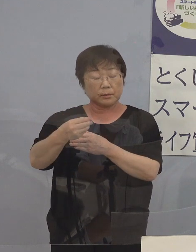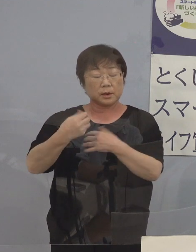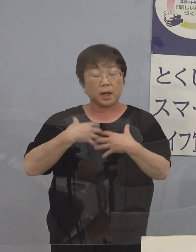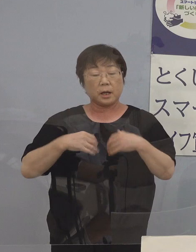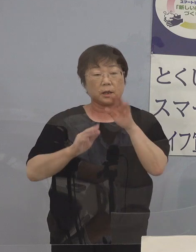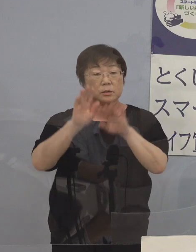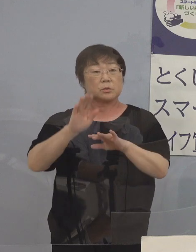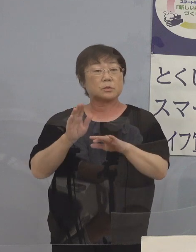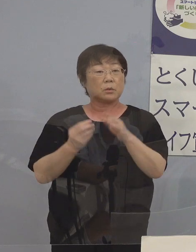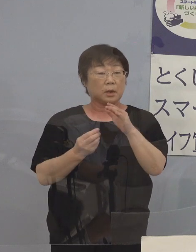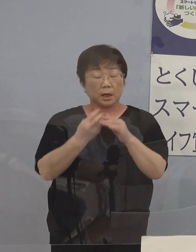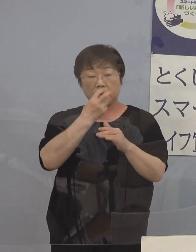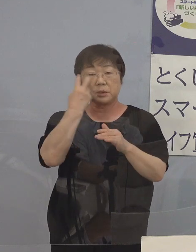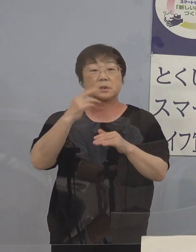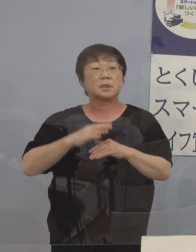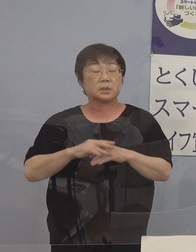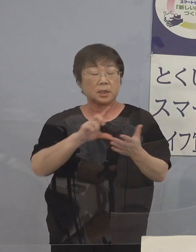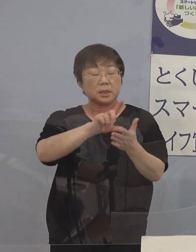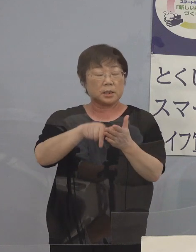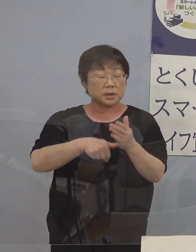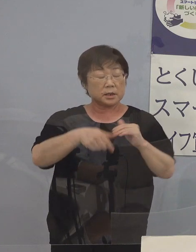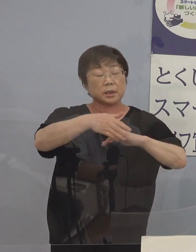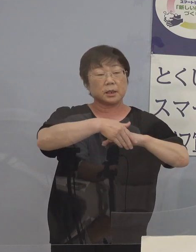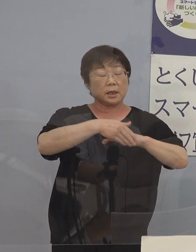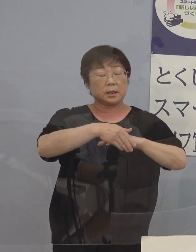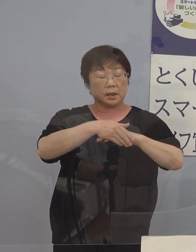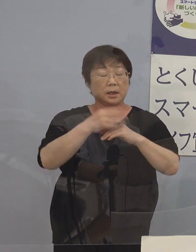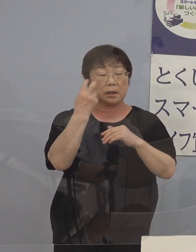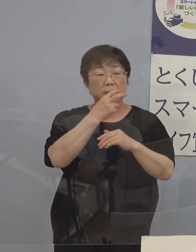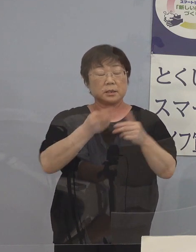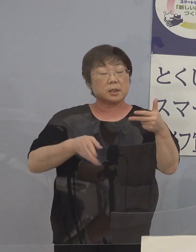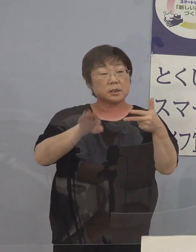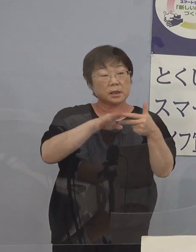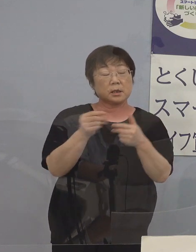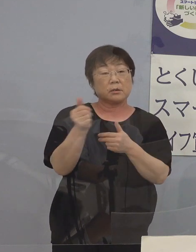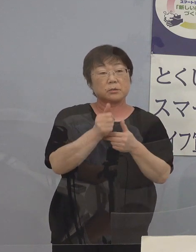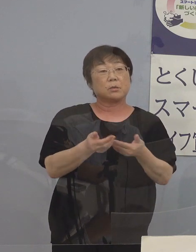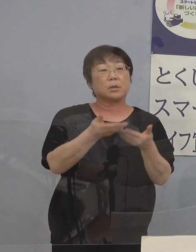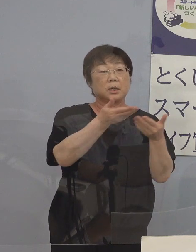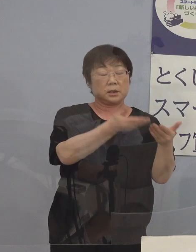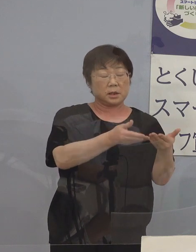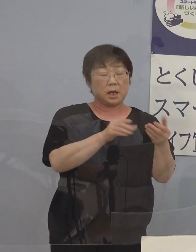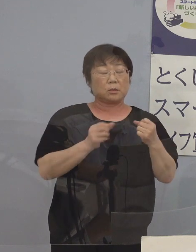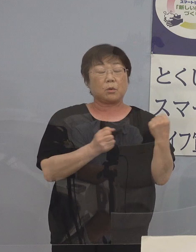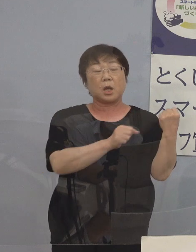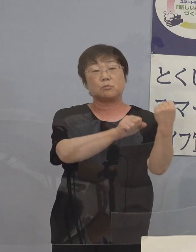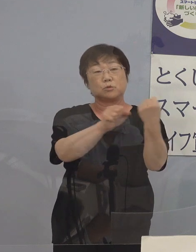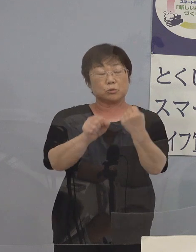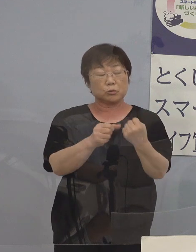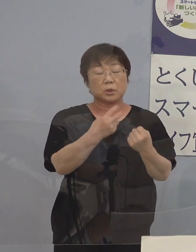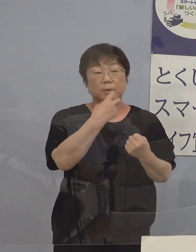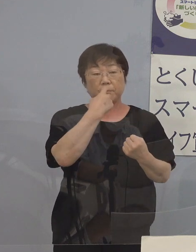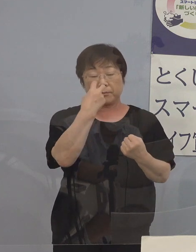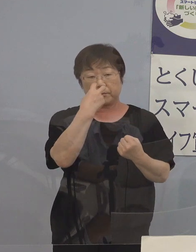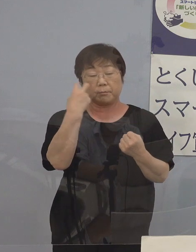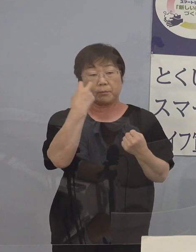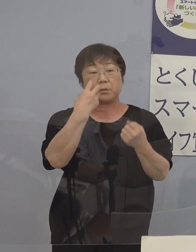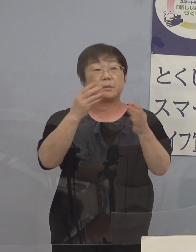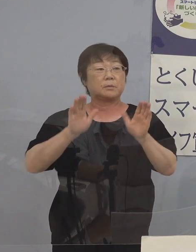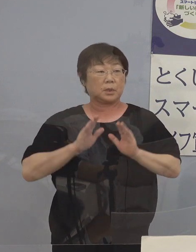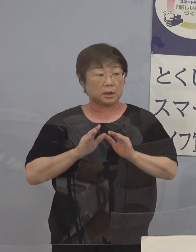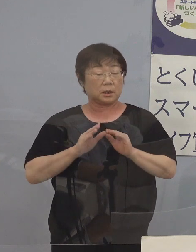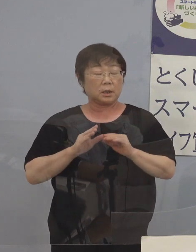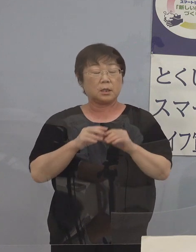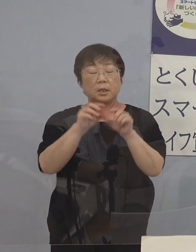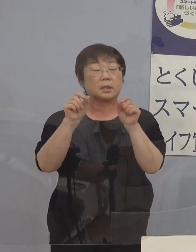の症状があったんで、地域外来検査センターに紹介されて、そこでドライブスルーで受けた。その